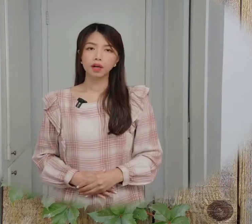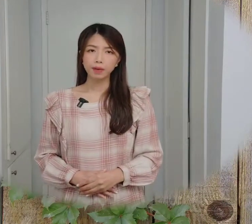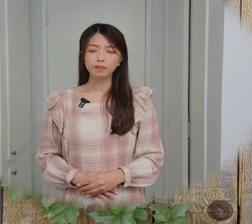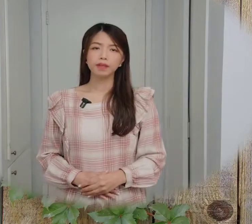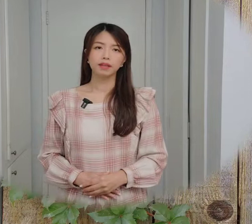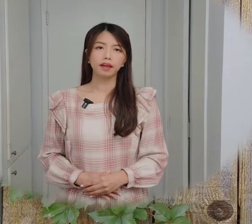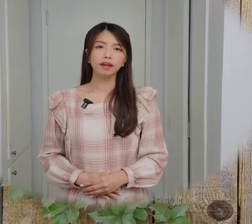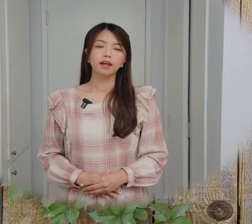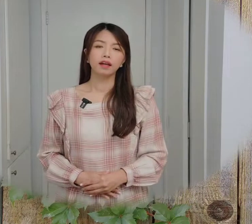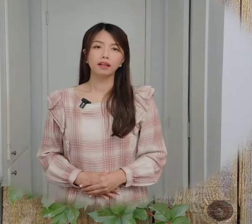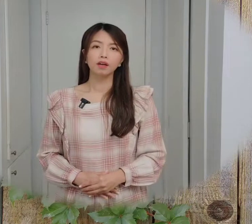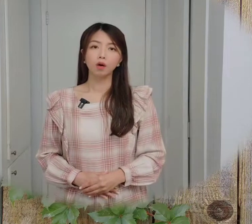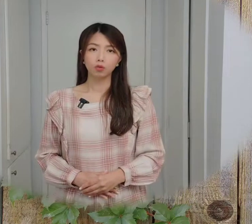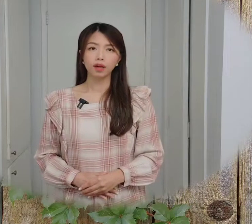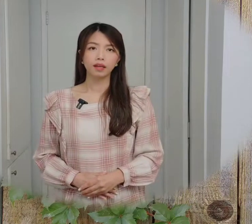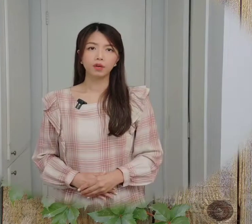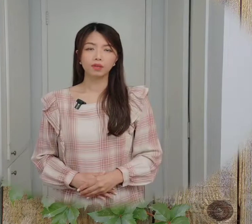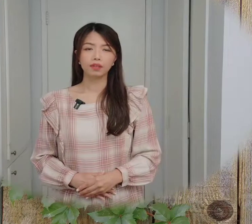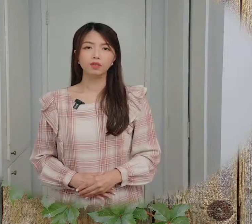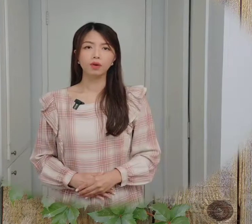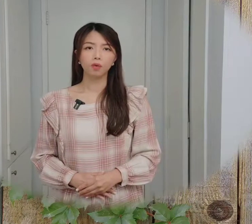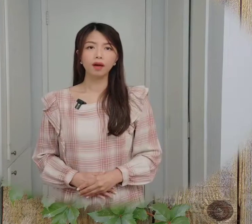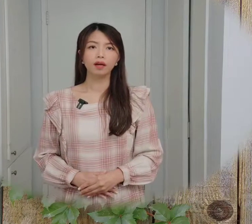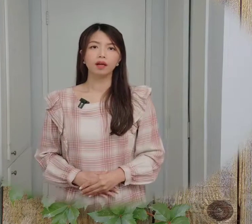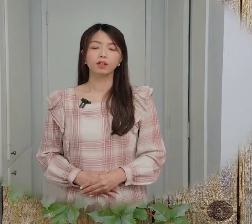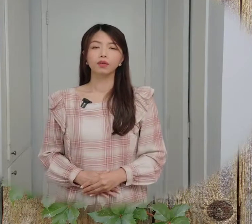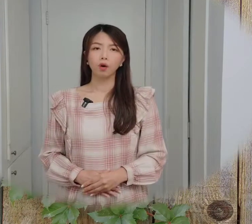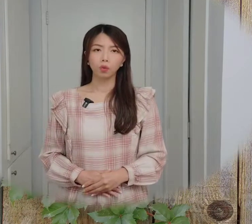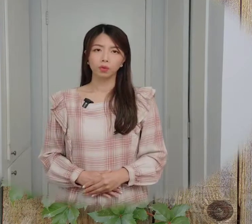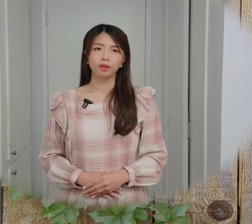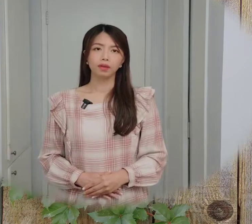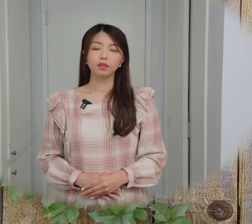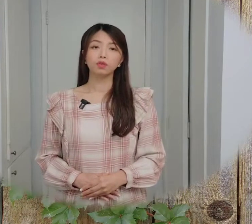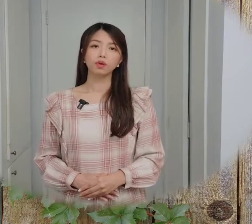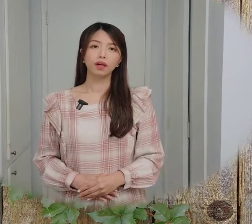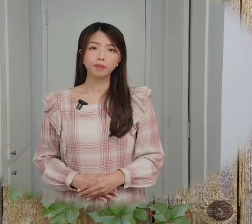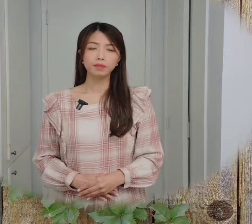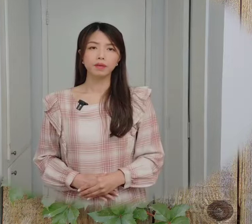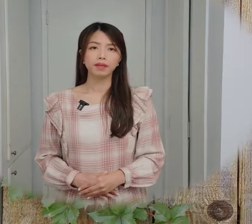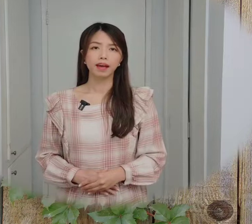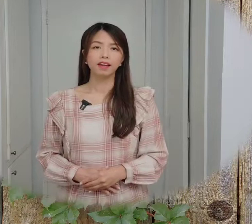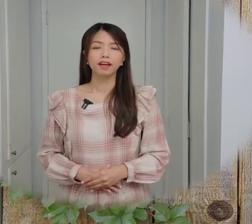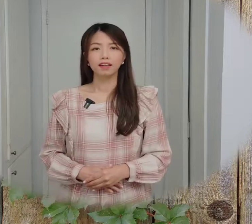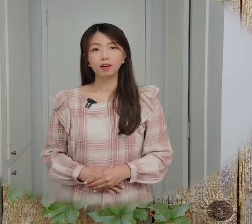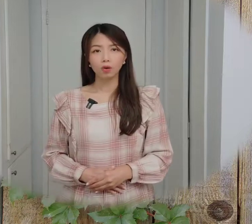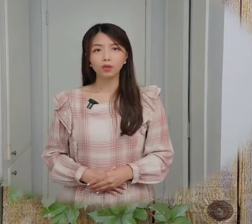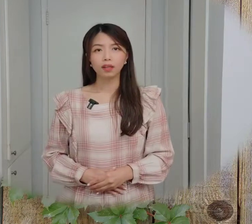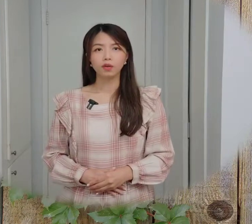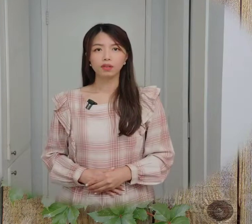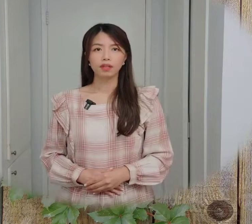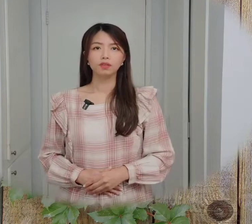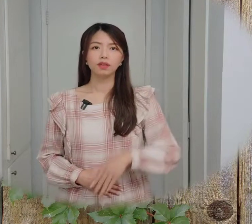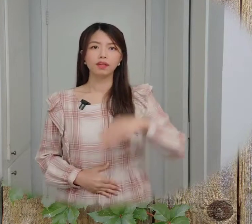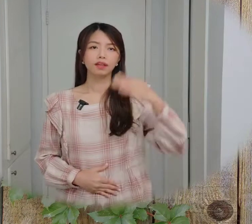수어를 합하시면 되는데, 일단 거룩하다라고 한 뜻의 수어와 그리고 영혼, 이 두 수어를 합하시면 됩니다. 일단